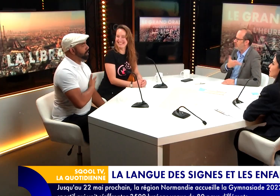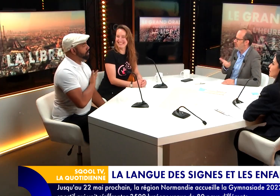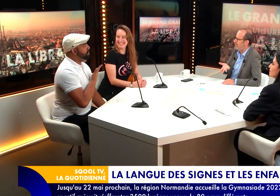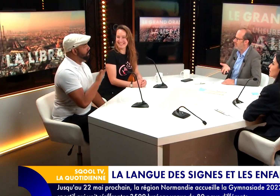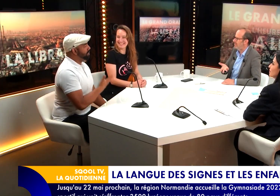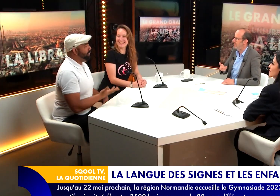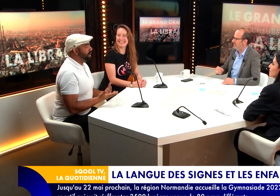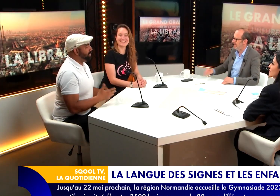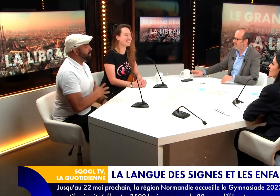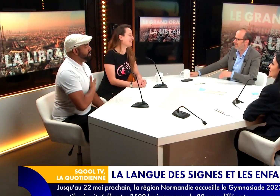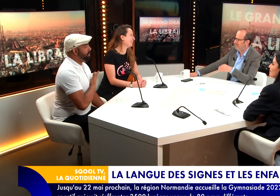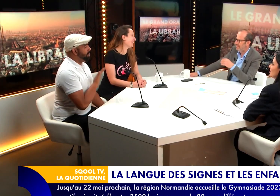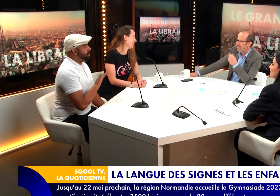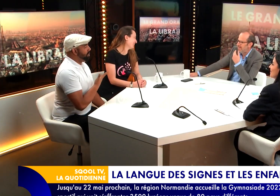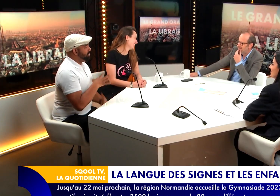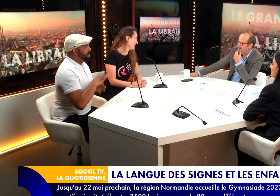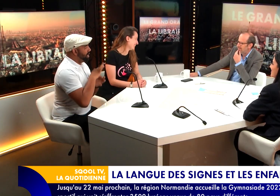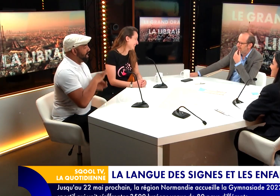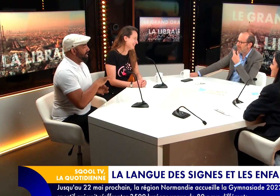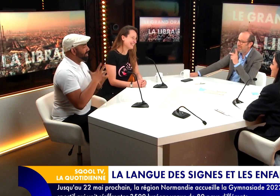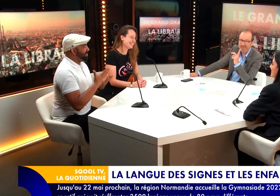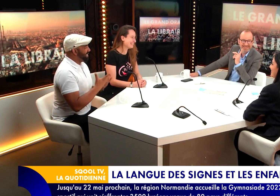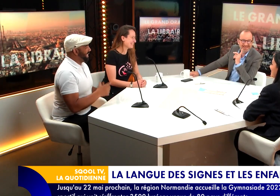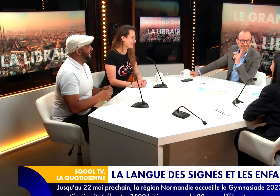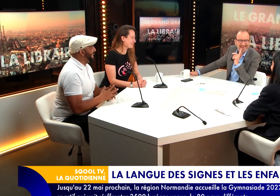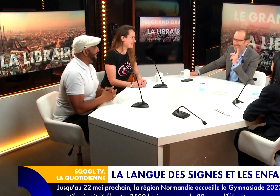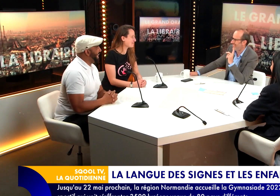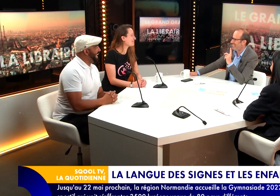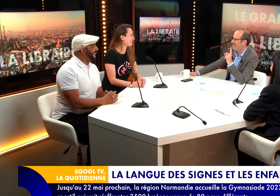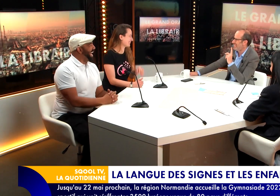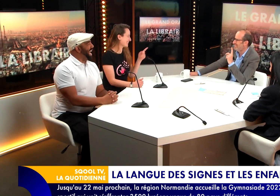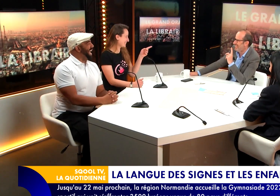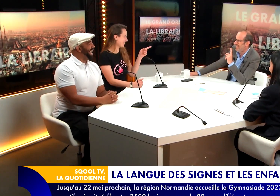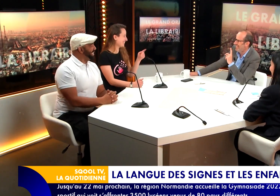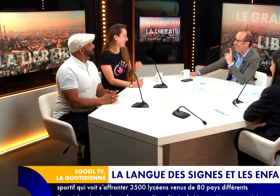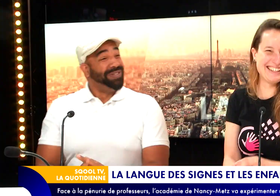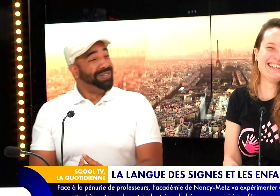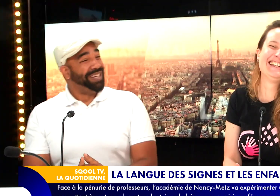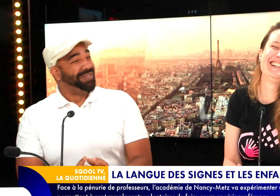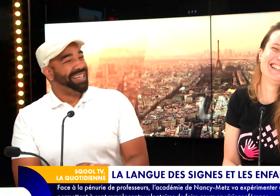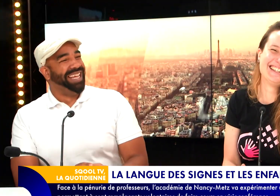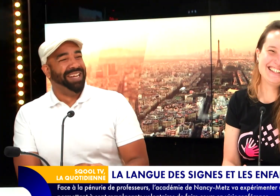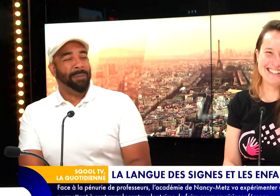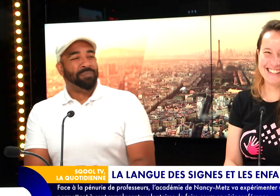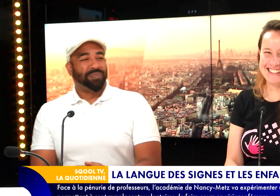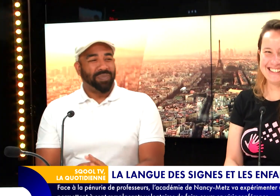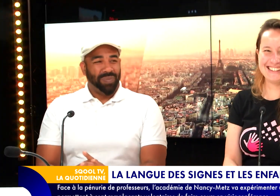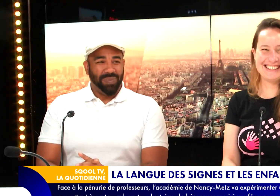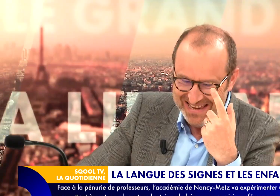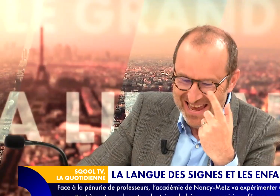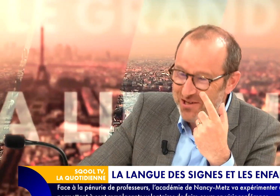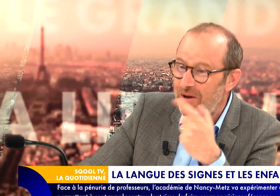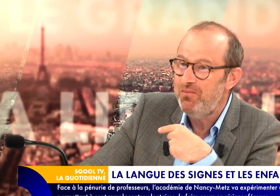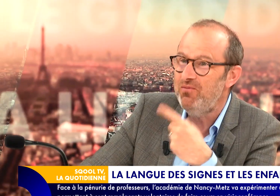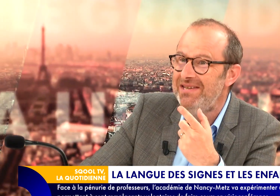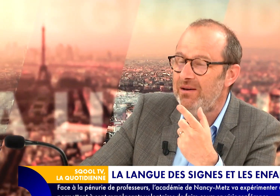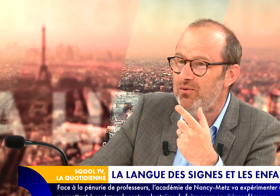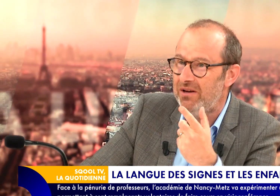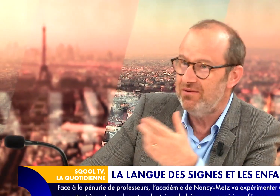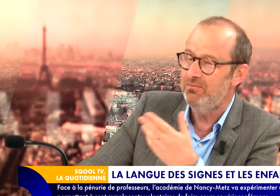crème au chocolat, le deuxième. Voilà, ouais, exactement. Ouais. Donc là, y a... J'ai réussi à pas citer la marque, c'est assez remarquable. Tout le monde aura compris. J'aurais pu vous dire, bon, alors je vous ai dit